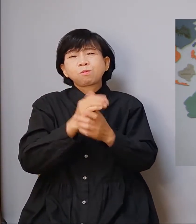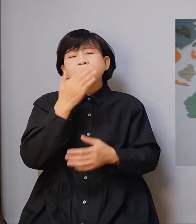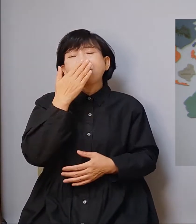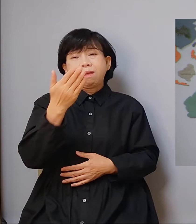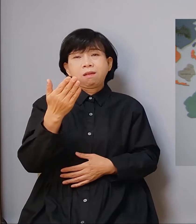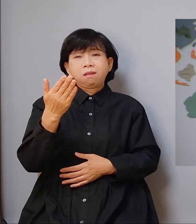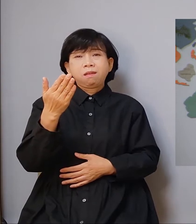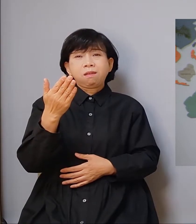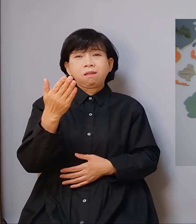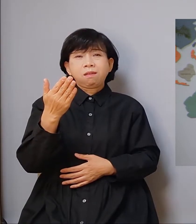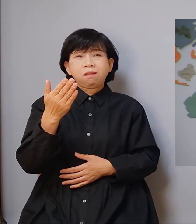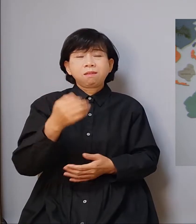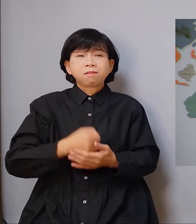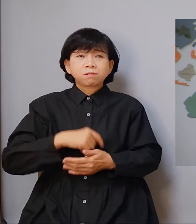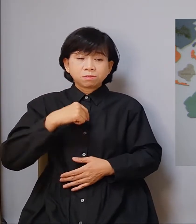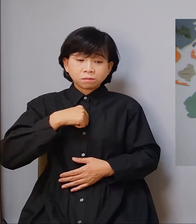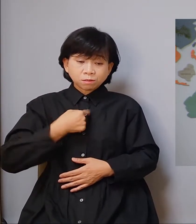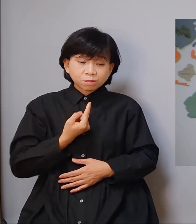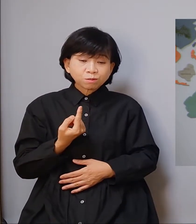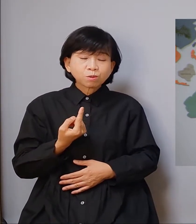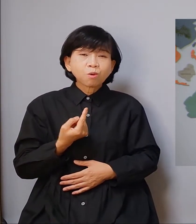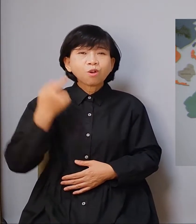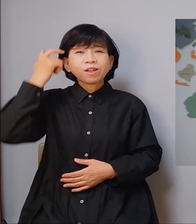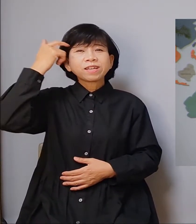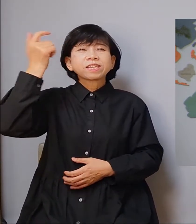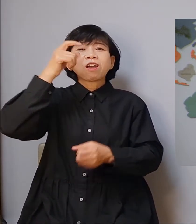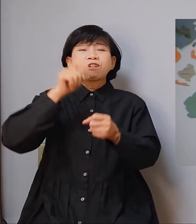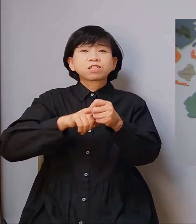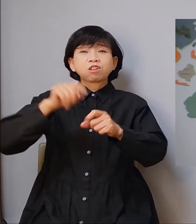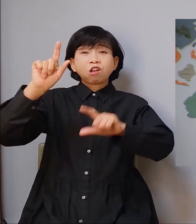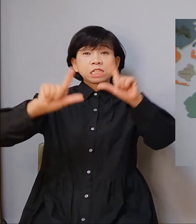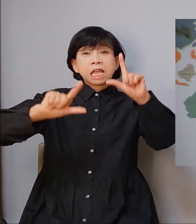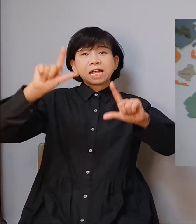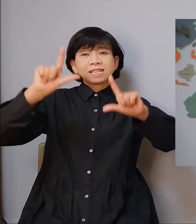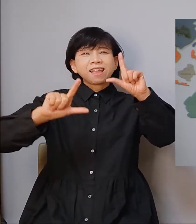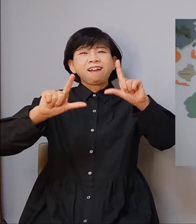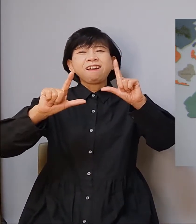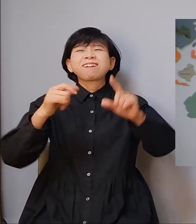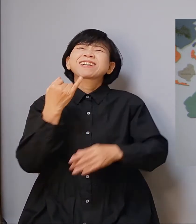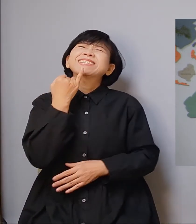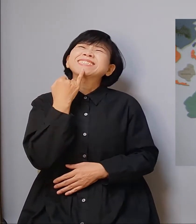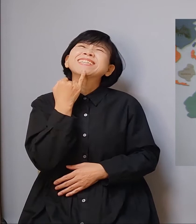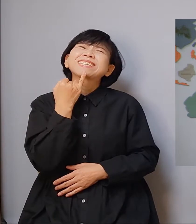있습니다. 이에 우리 스스로 영적 상태가 썩 괜찮다